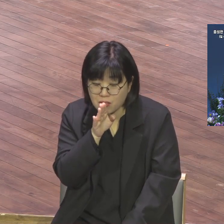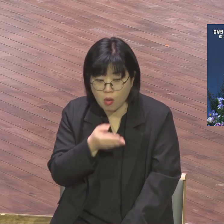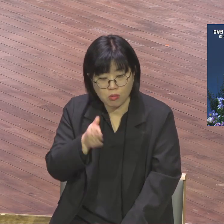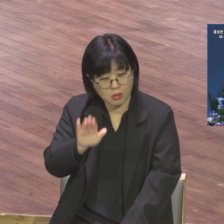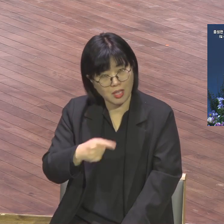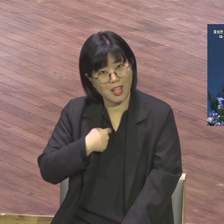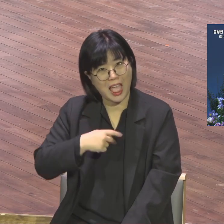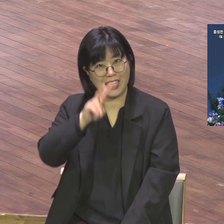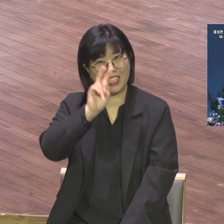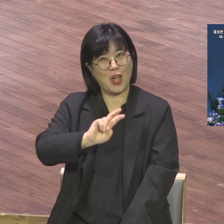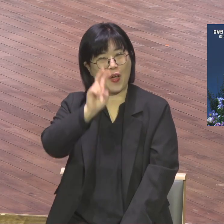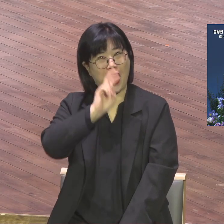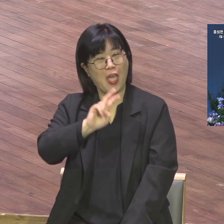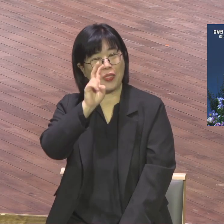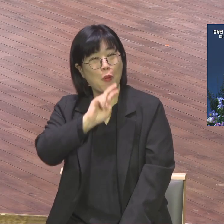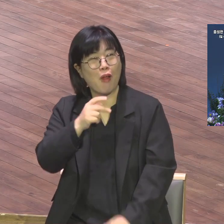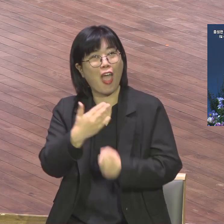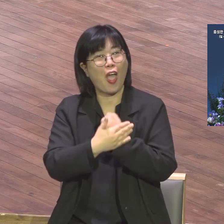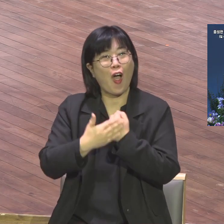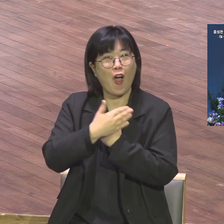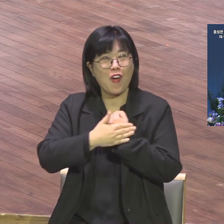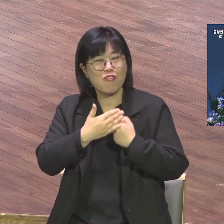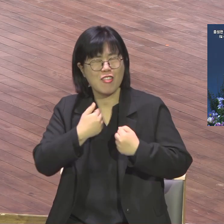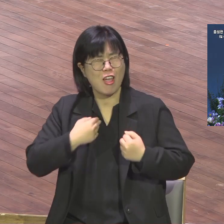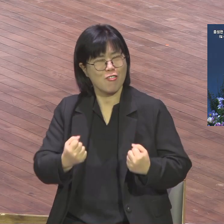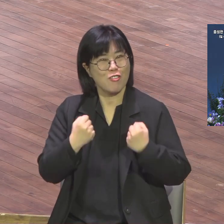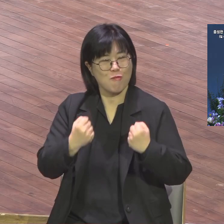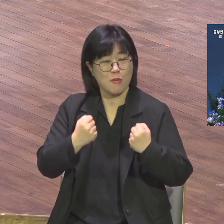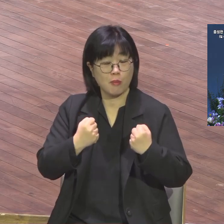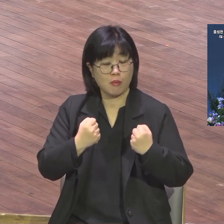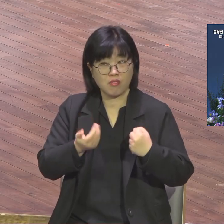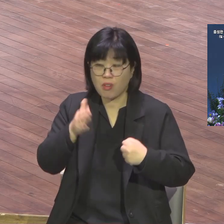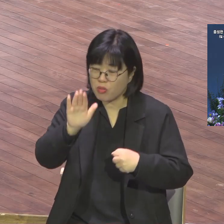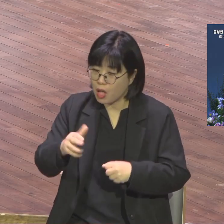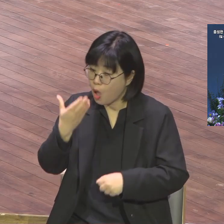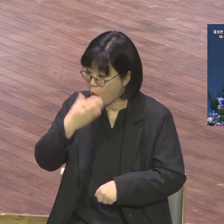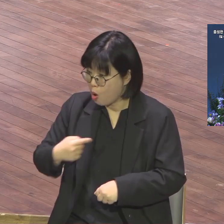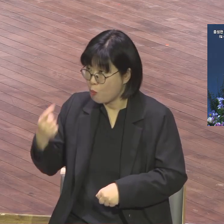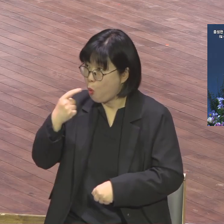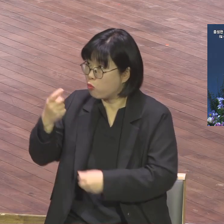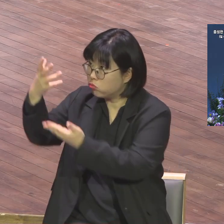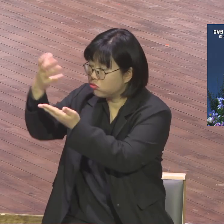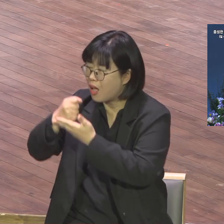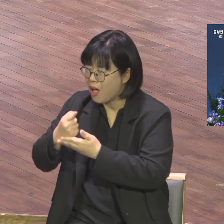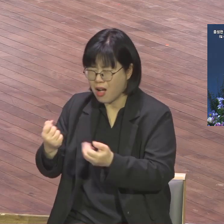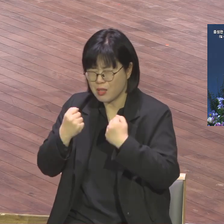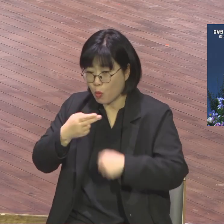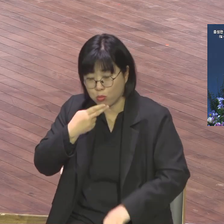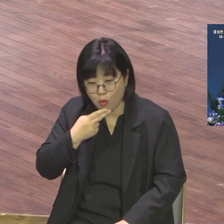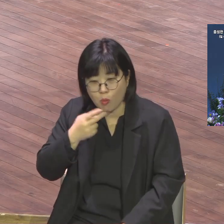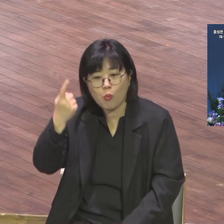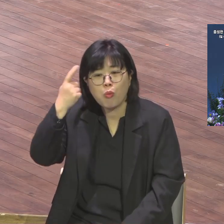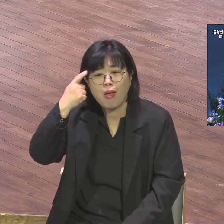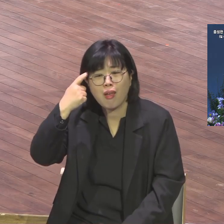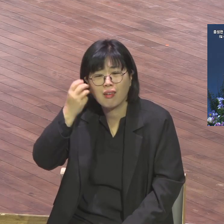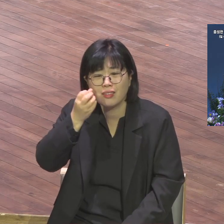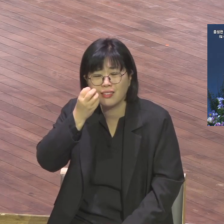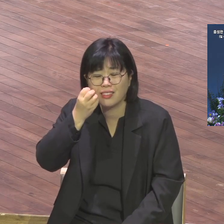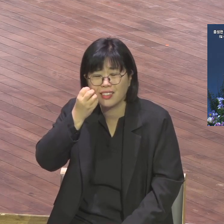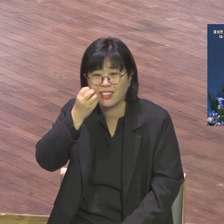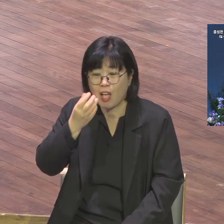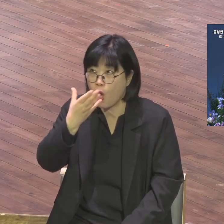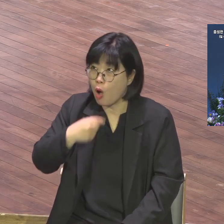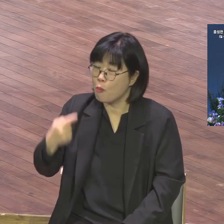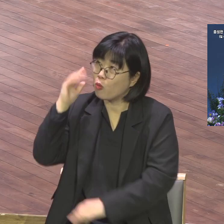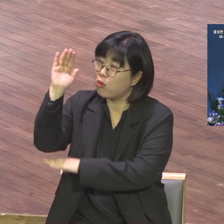힘을 낸다는데 아니 복음이 힘을 안 줍니까? 도저히 복음의 영향을 안 받습니까? 복음이 여러분에게 아무 힘도